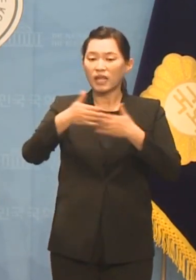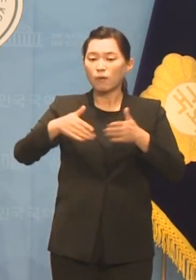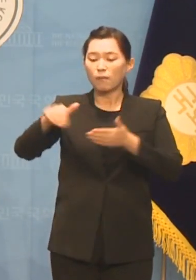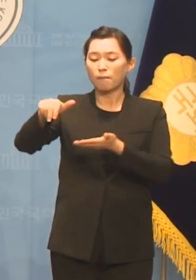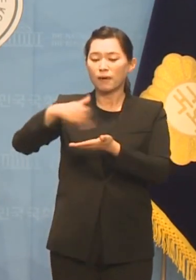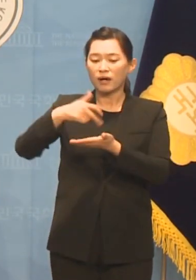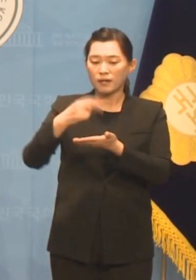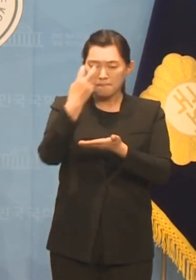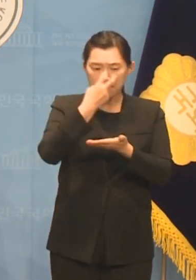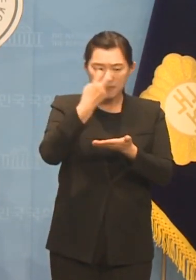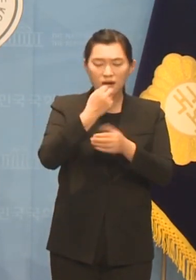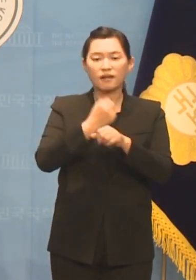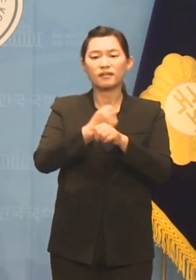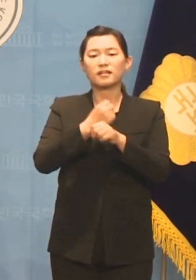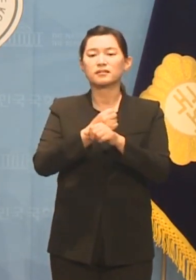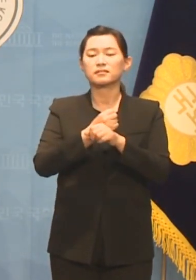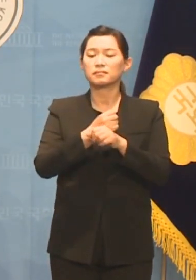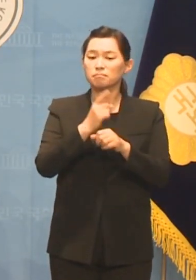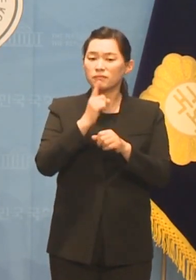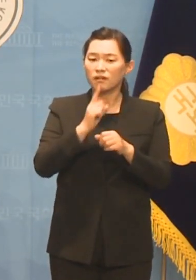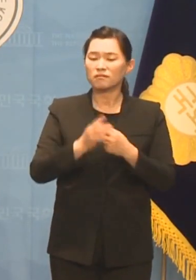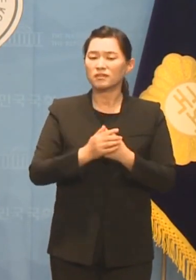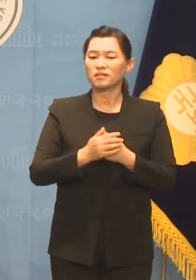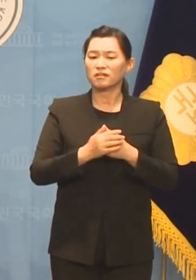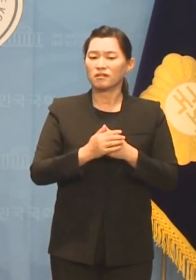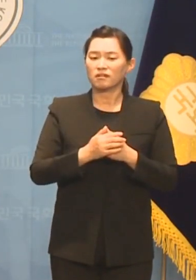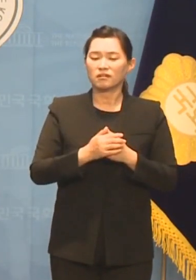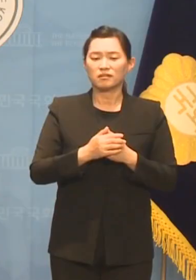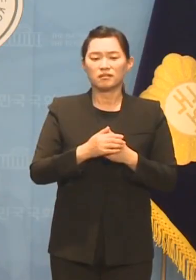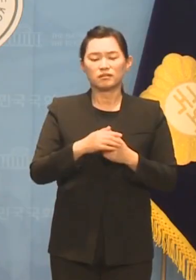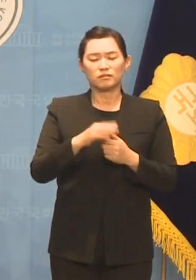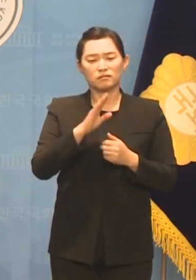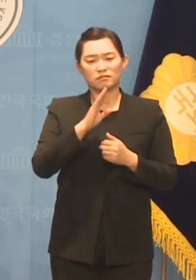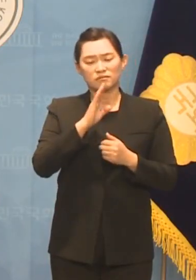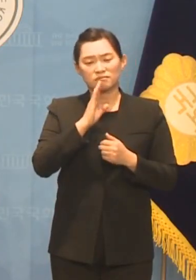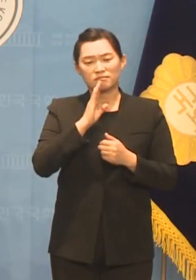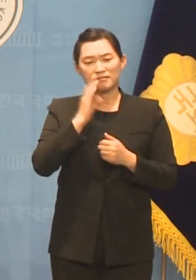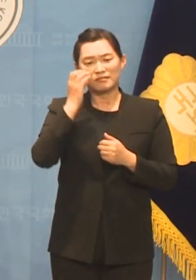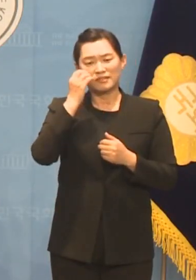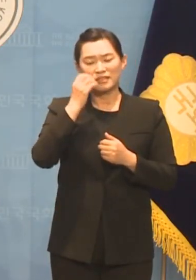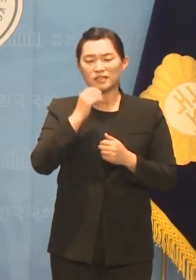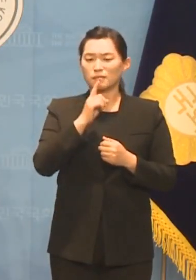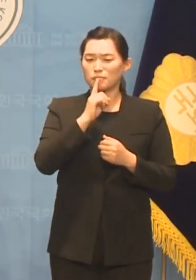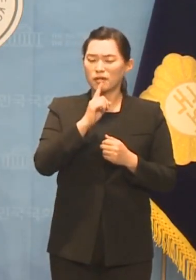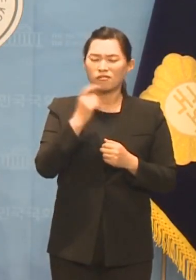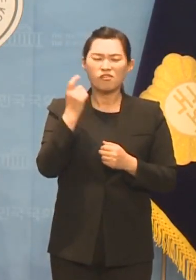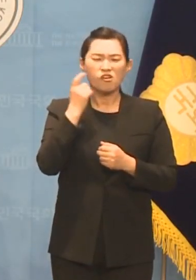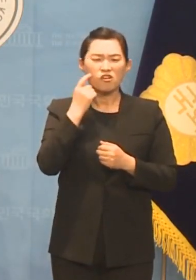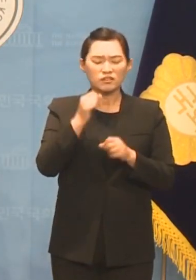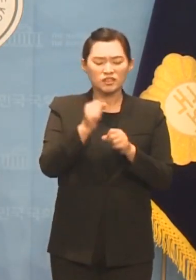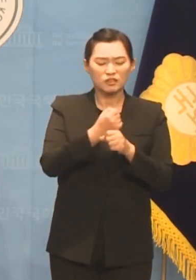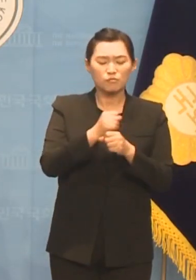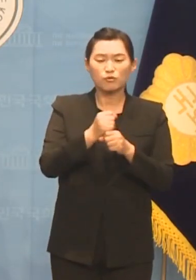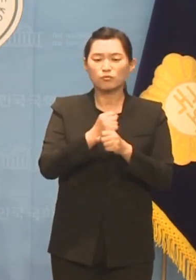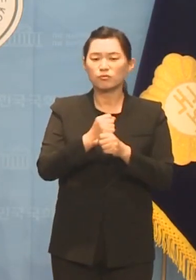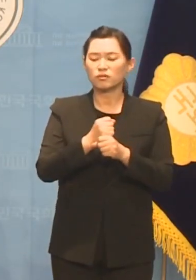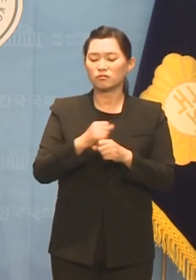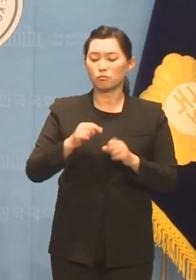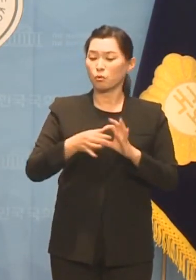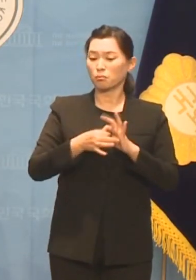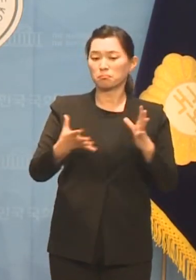댓글까지 검열하겠다는 발상은 전체주의적 발상이라는 등의 내용으로 허위 조작 정보와 무관한